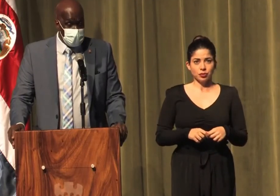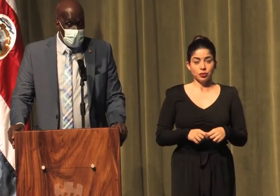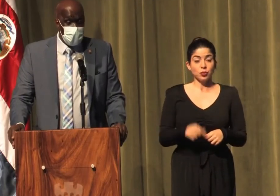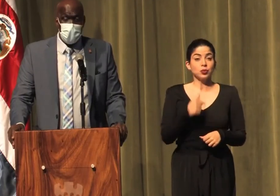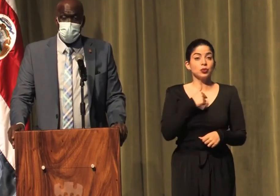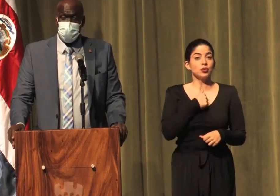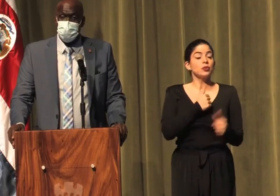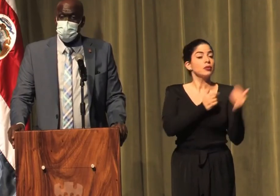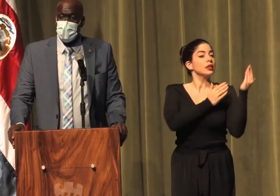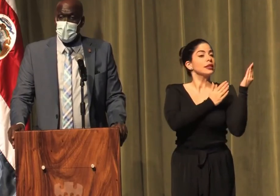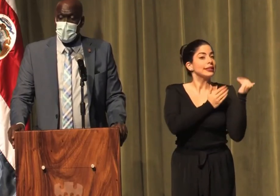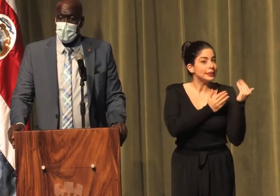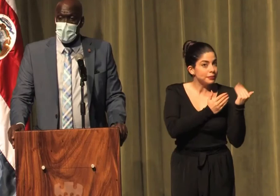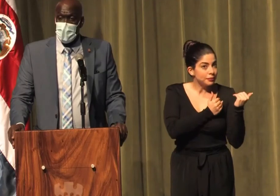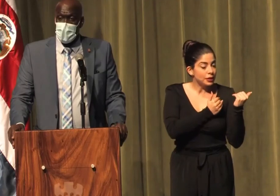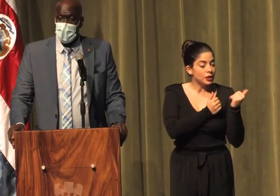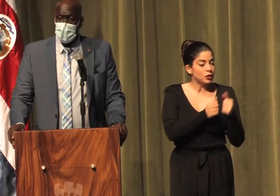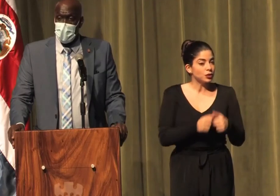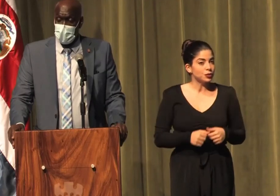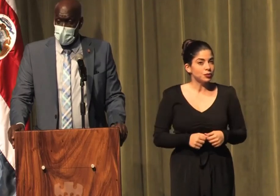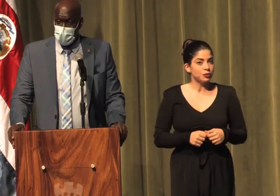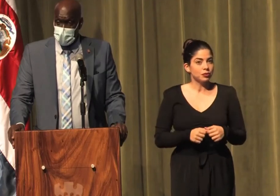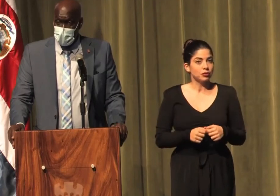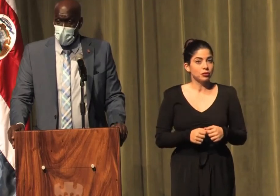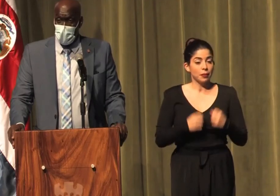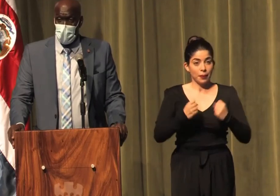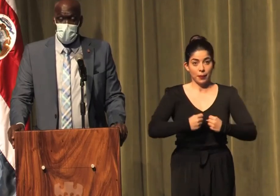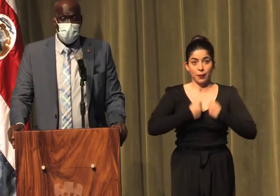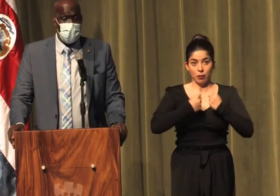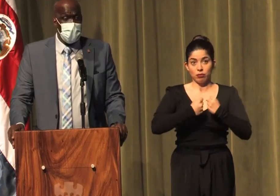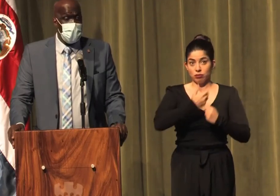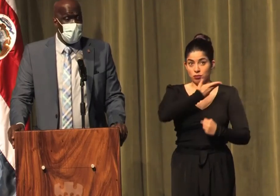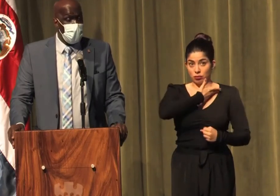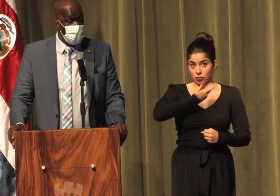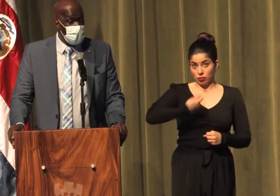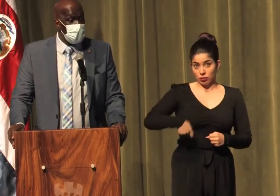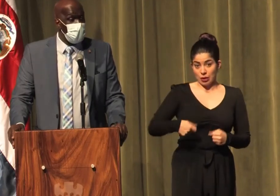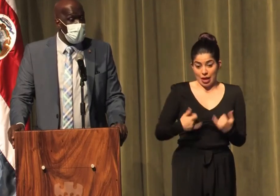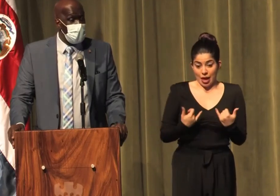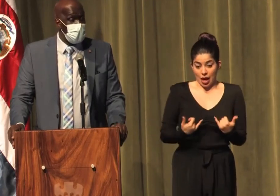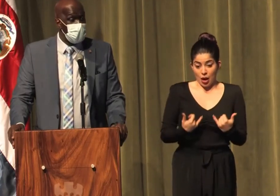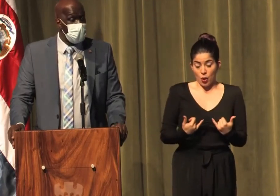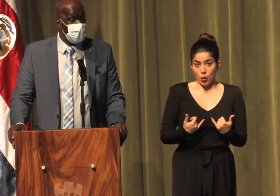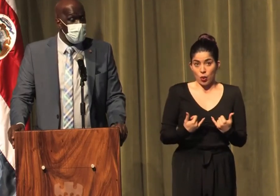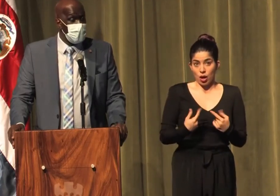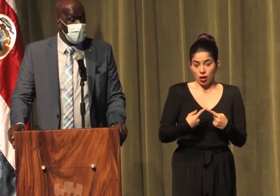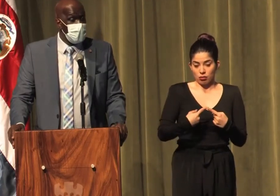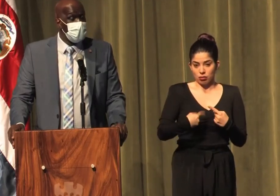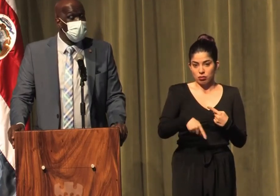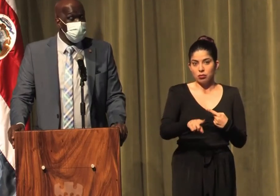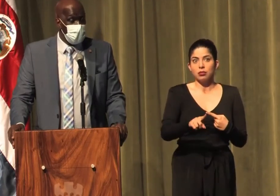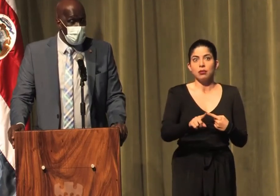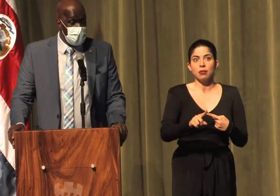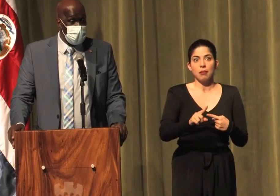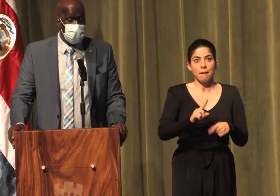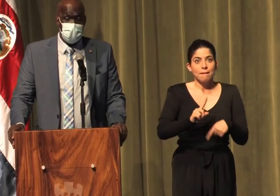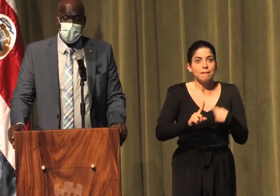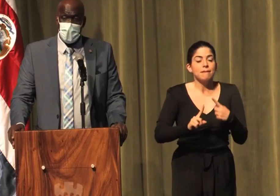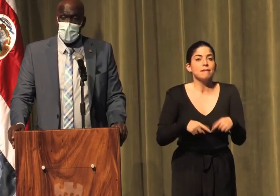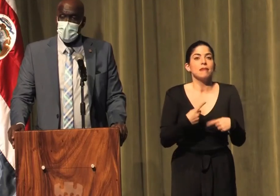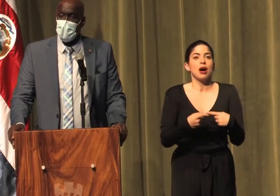Yo espero que el Ejecutivo, ahora que va a